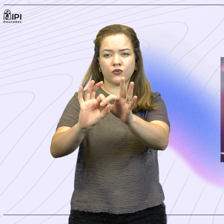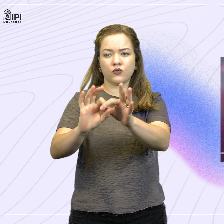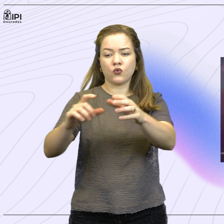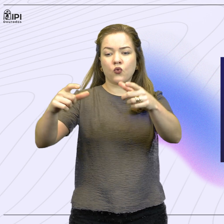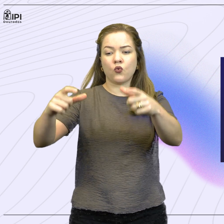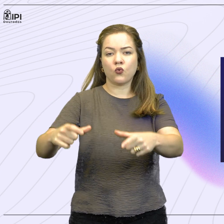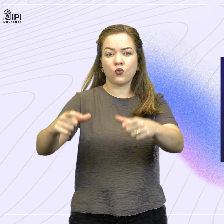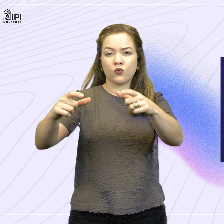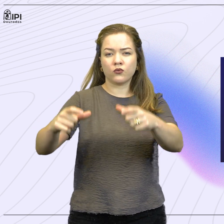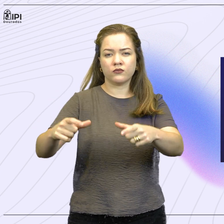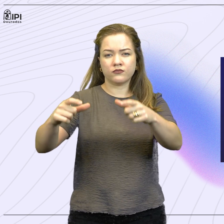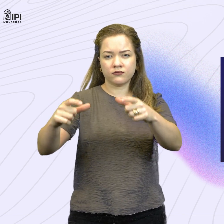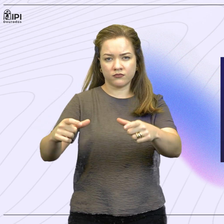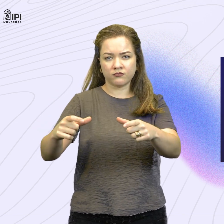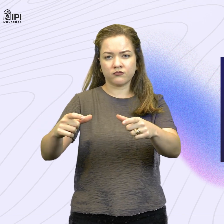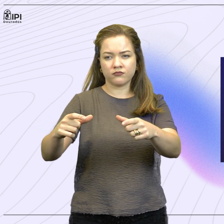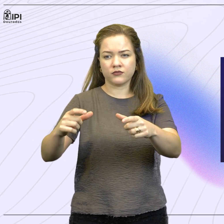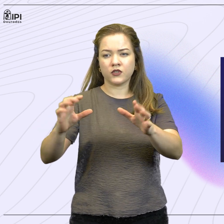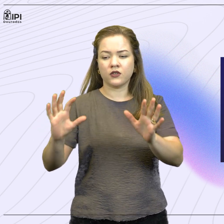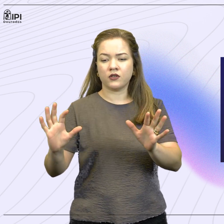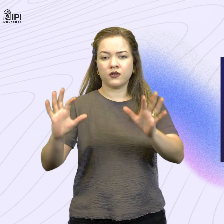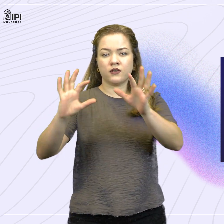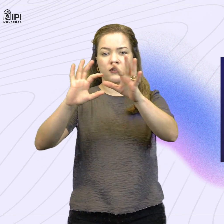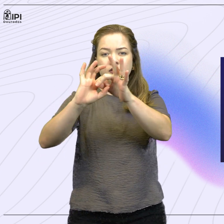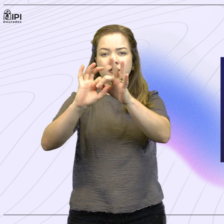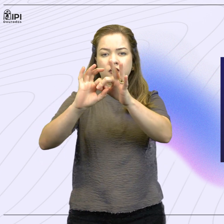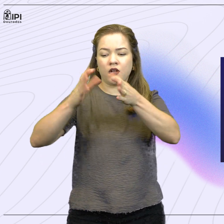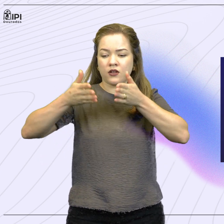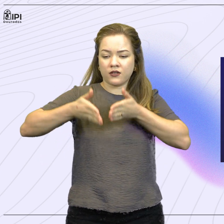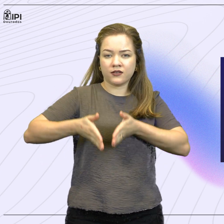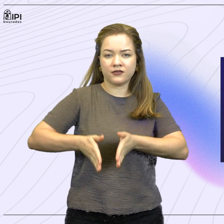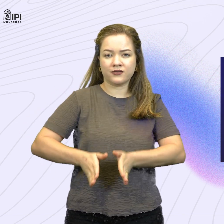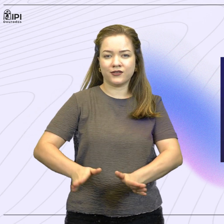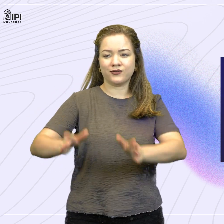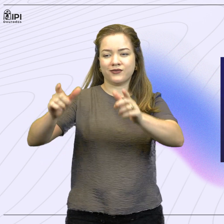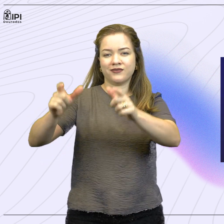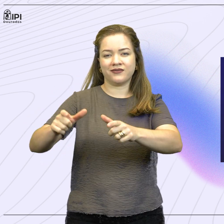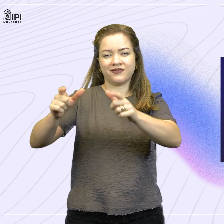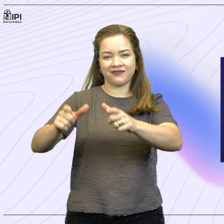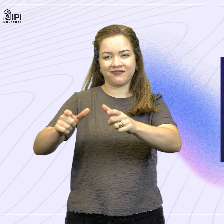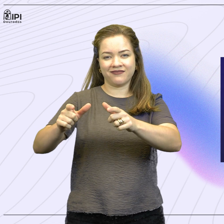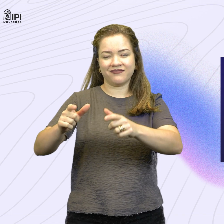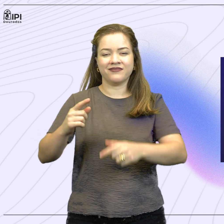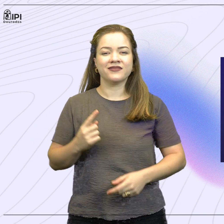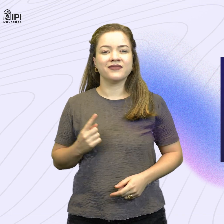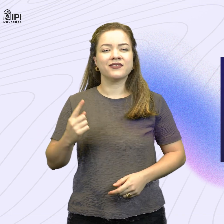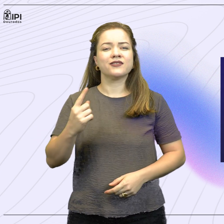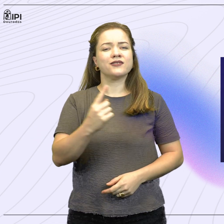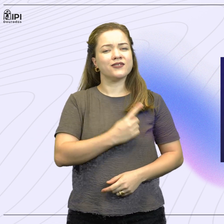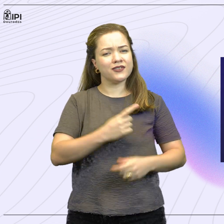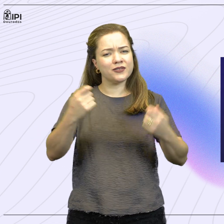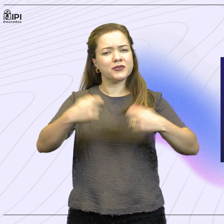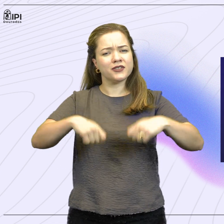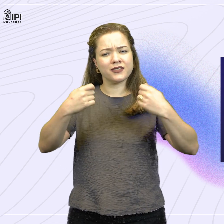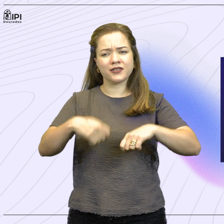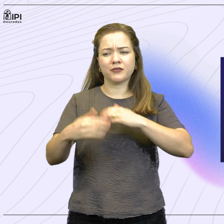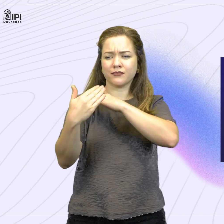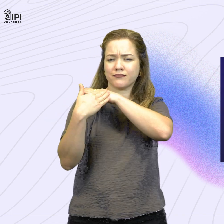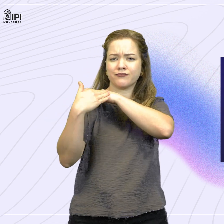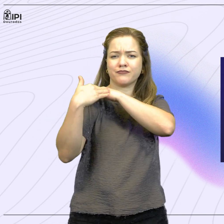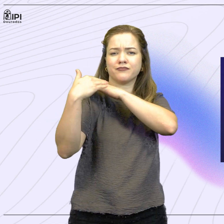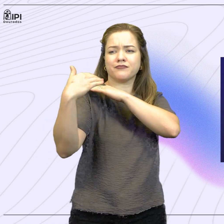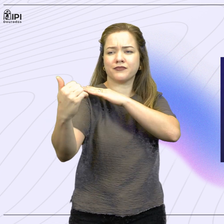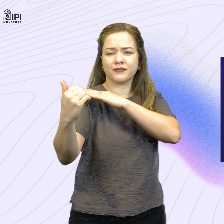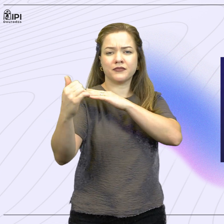território por um vínculo de nacionalidade. Então, nós precisamos, para nos chamar de povo,